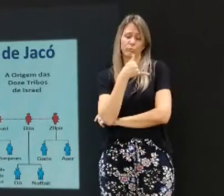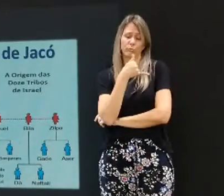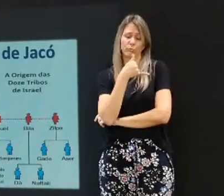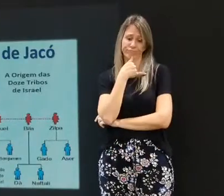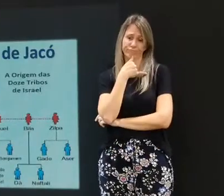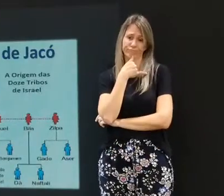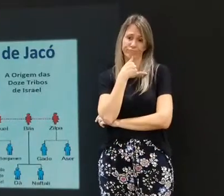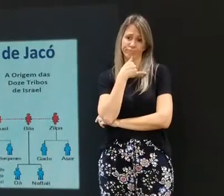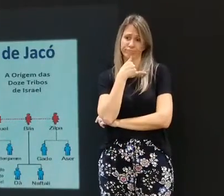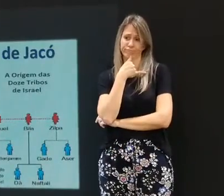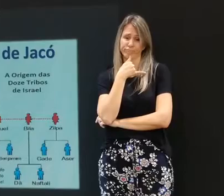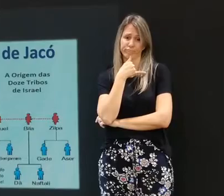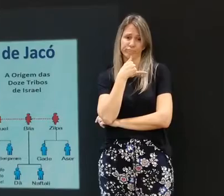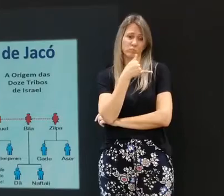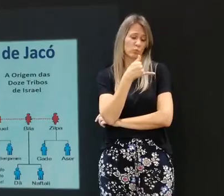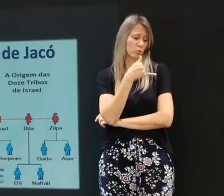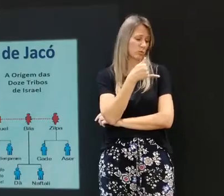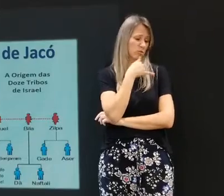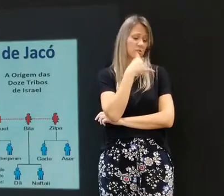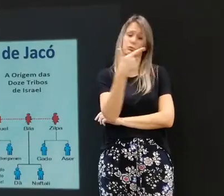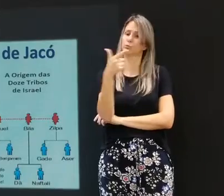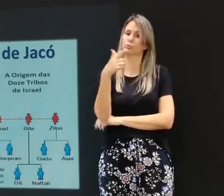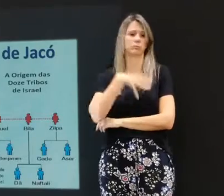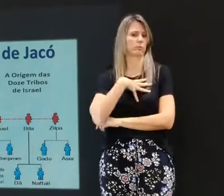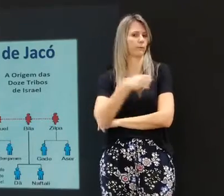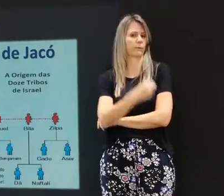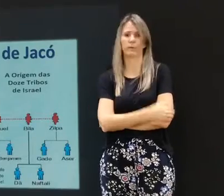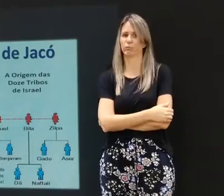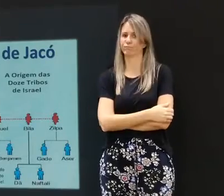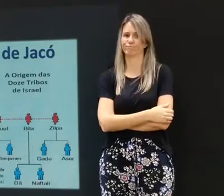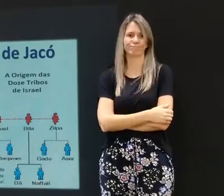Por isso Raquel ficou muito entristecida, porque ela não tinha filhos.